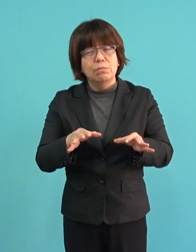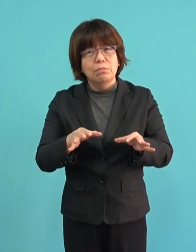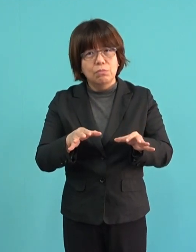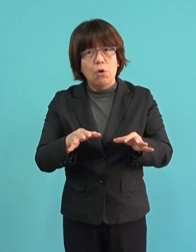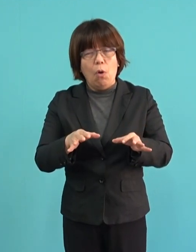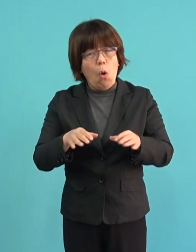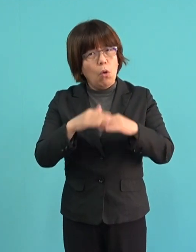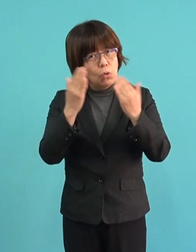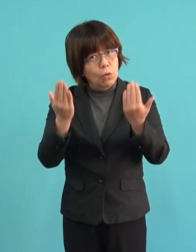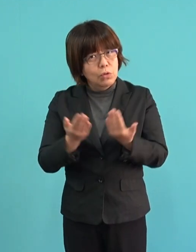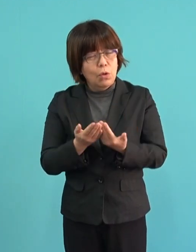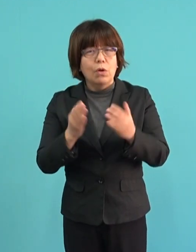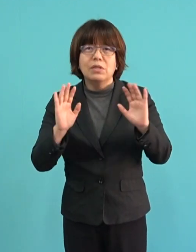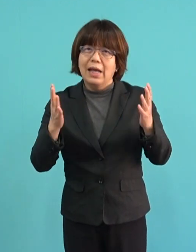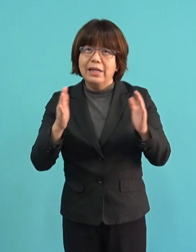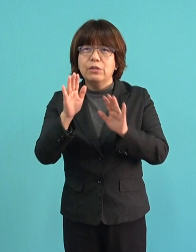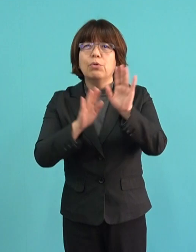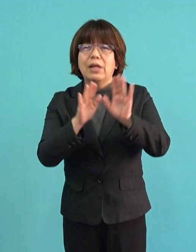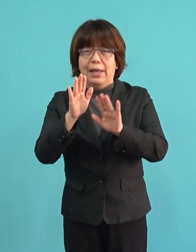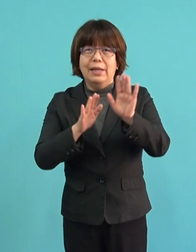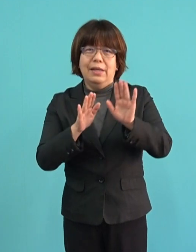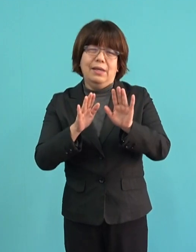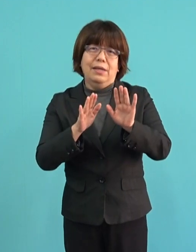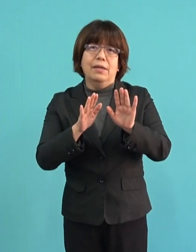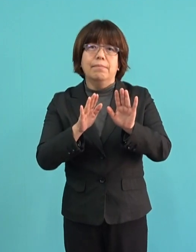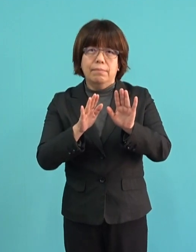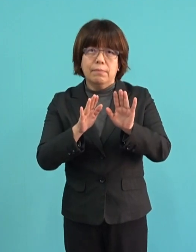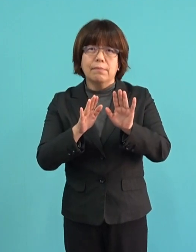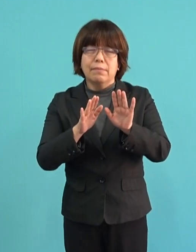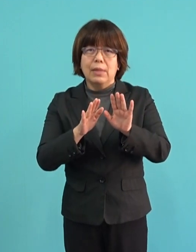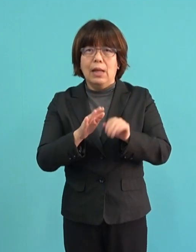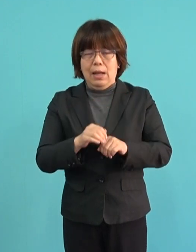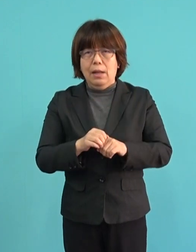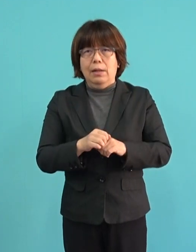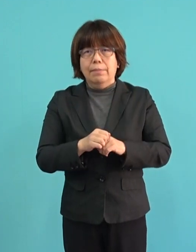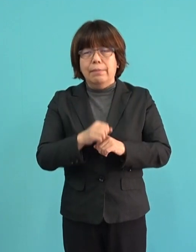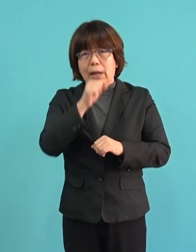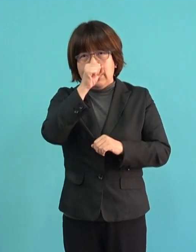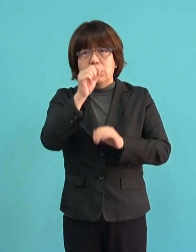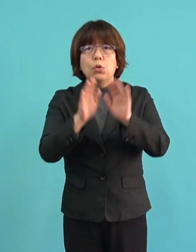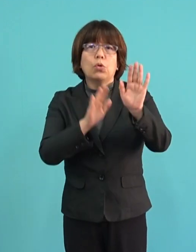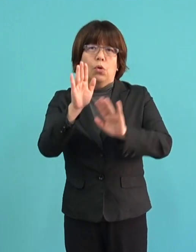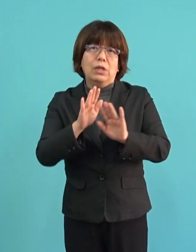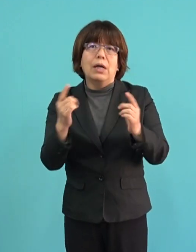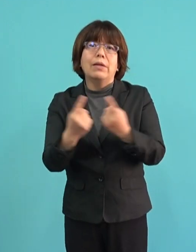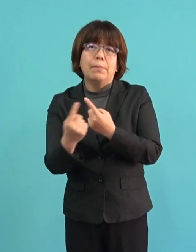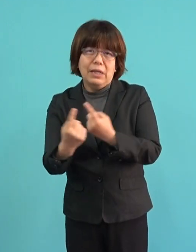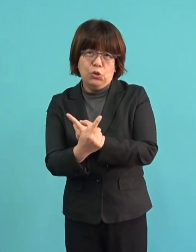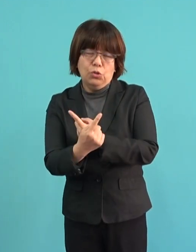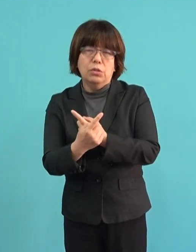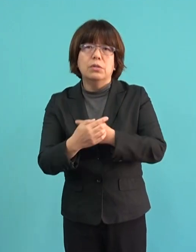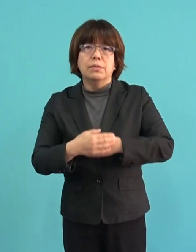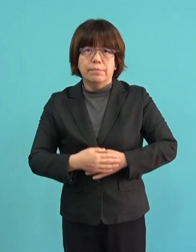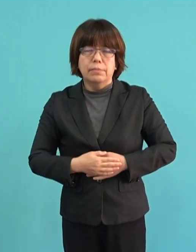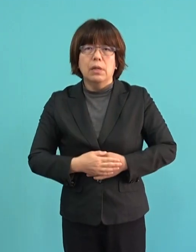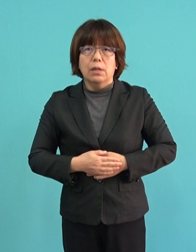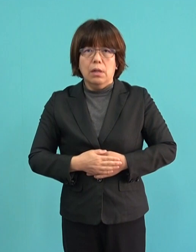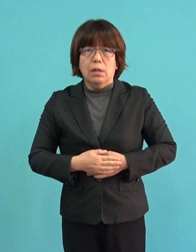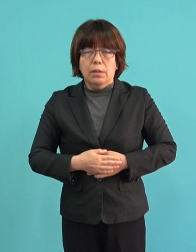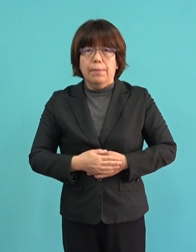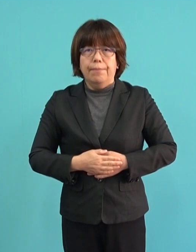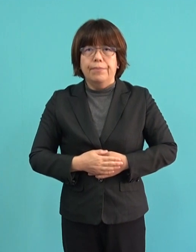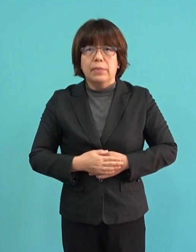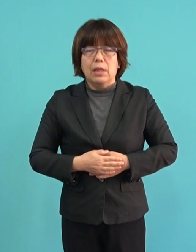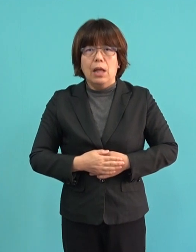もう今ほとんどなくなってきているということでは今望ましい状況であるのかなというふうに思いますそれとあのもう一つ